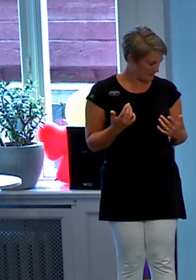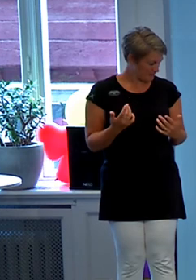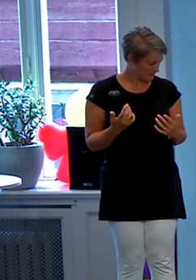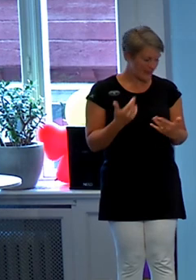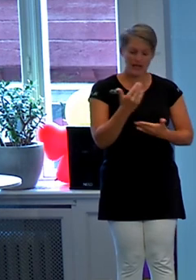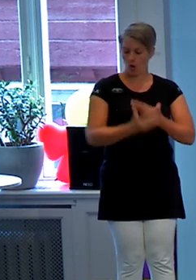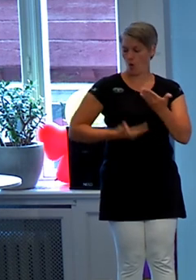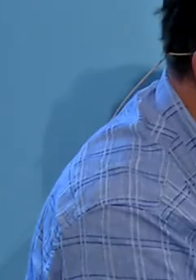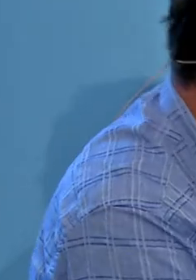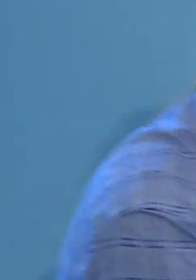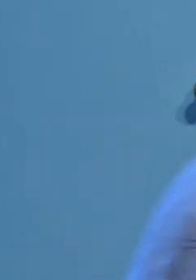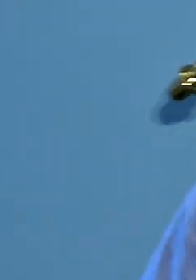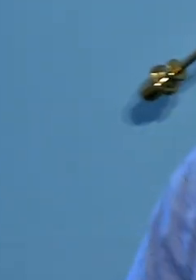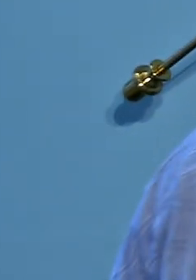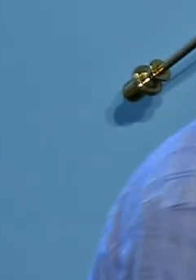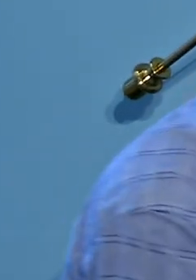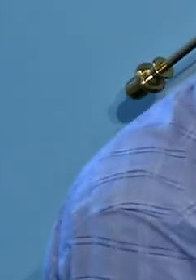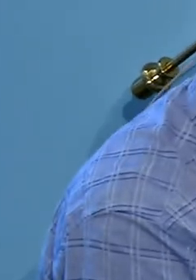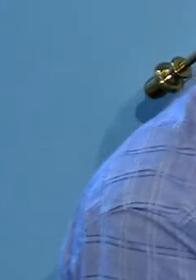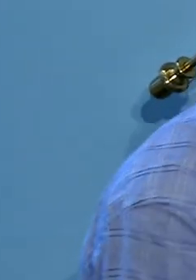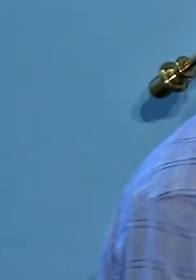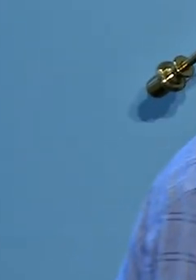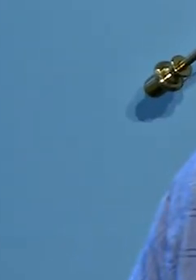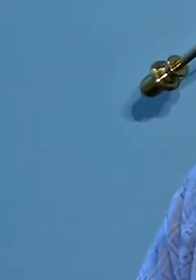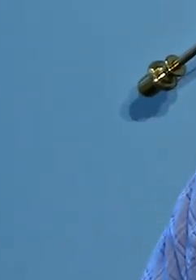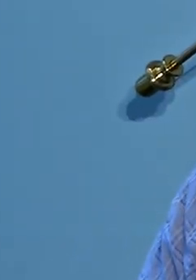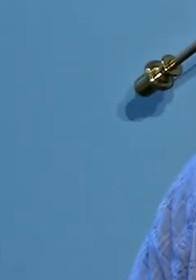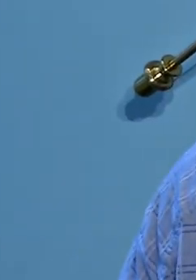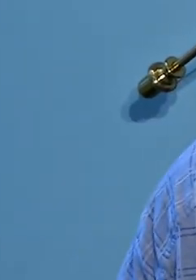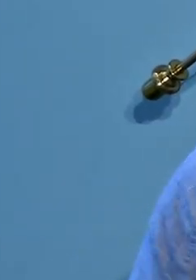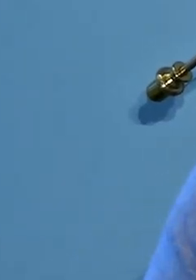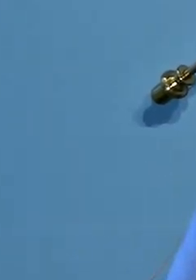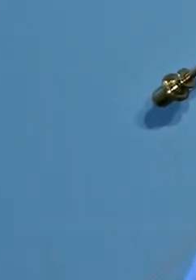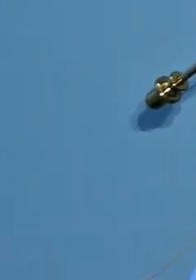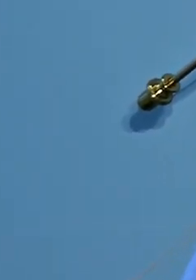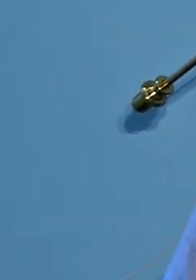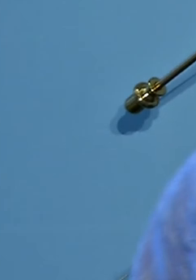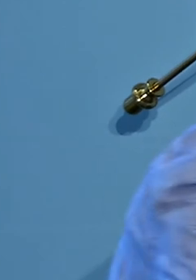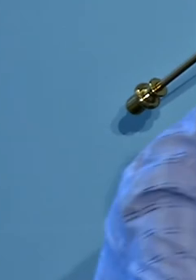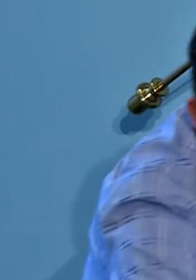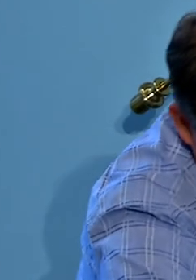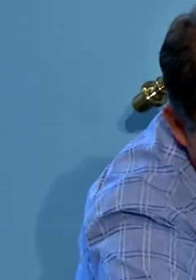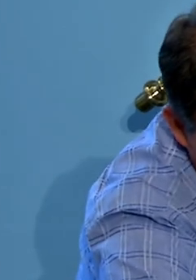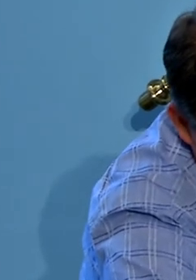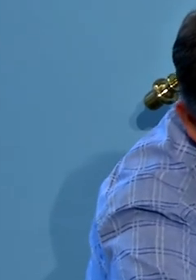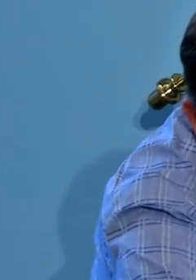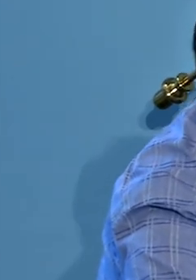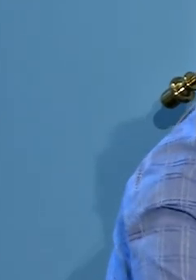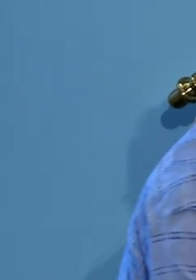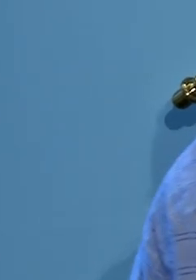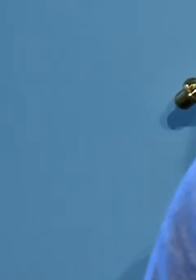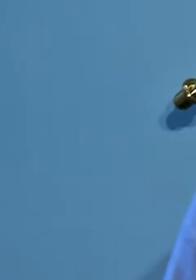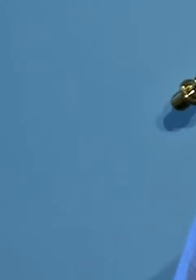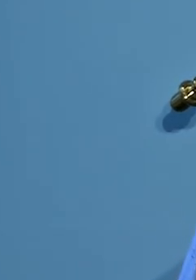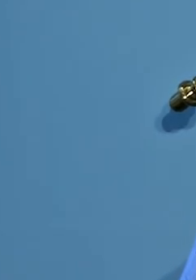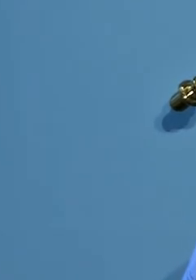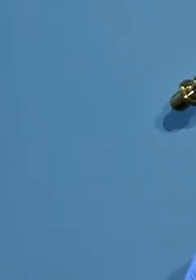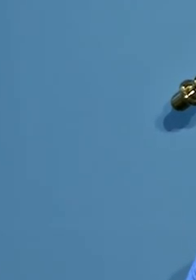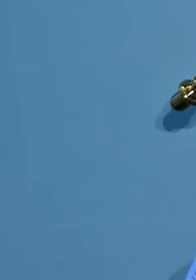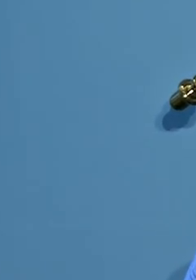lite gåvor där man kan välja. Här är det pastiller och sen är det cigaretter. Nej, det är det inte. Det är